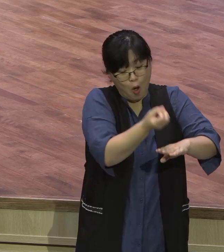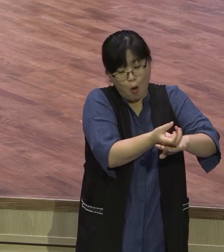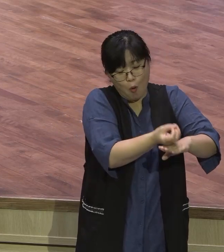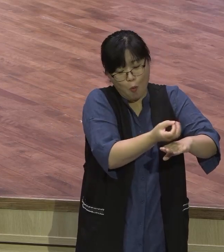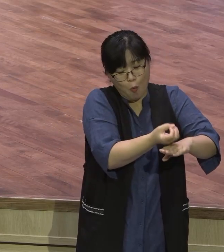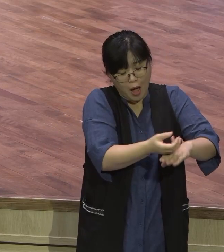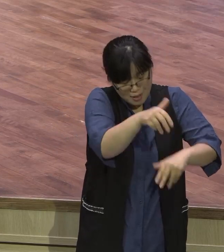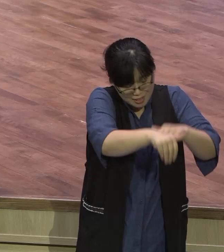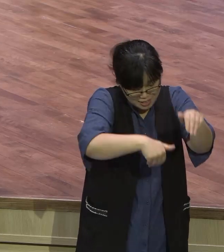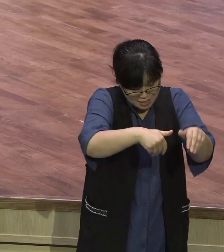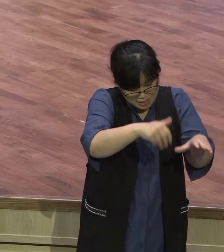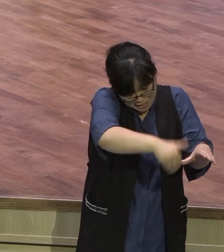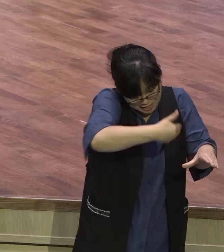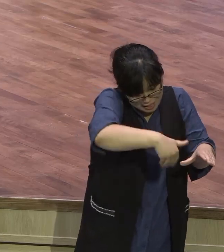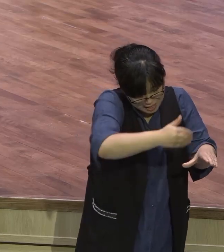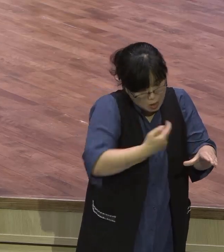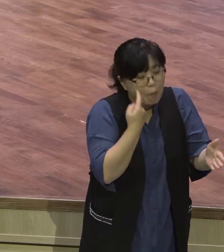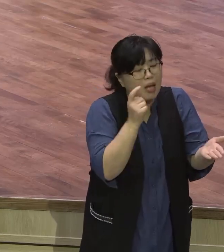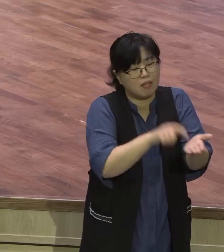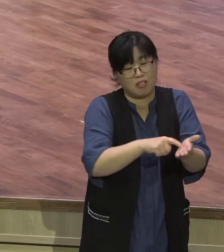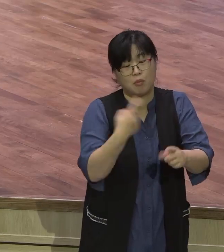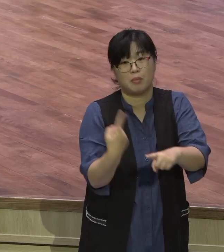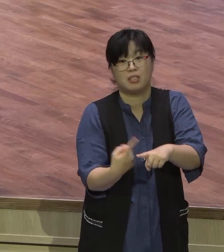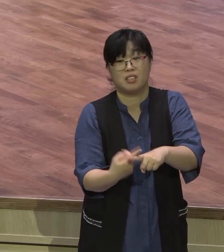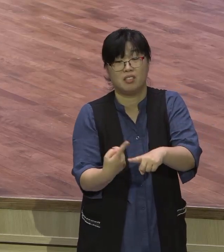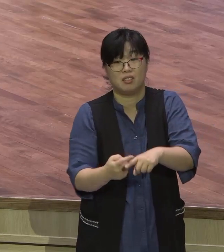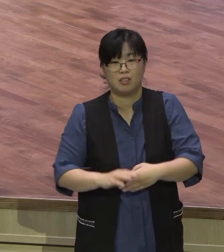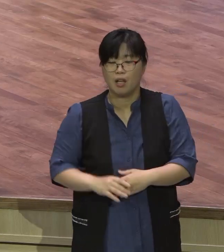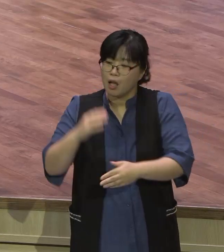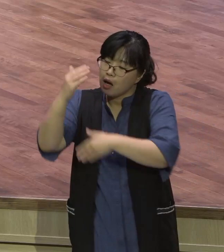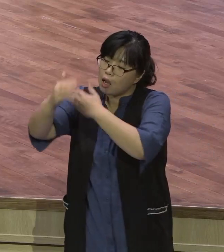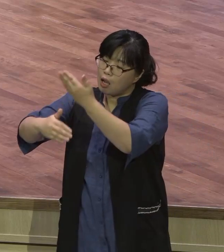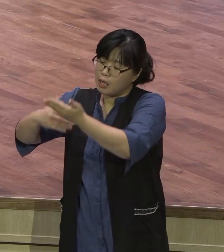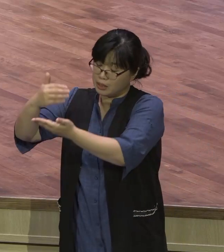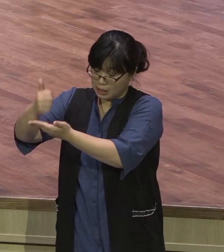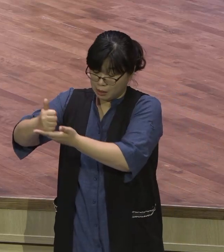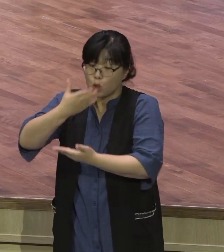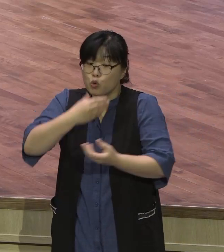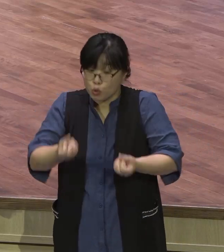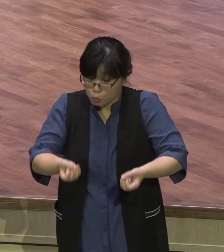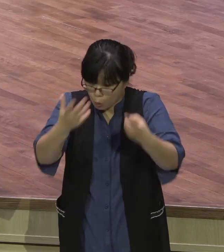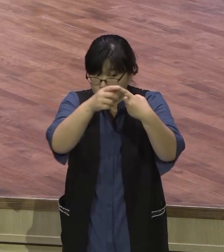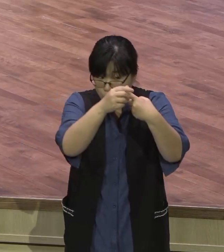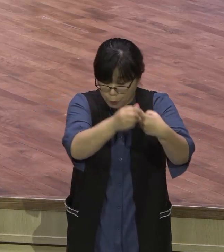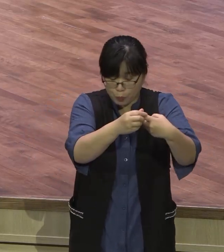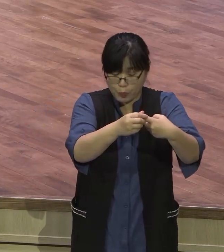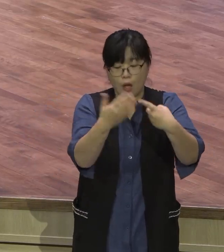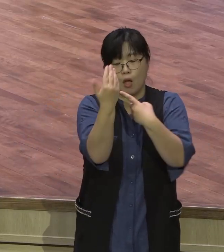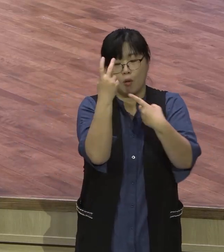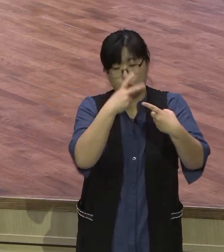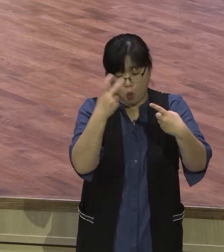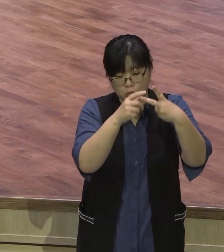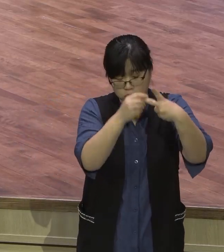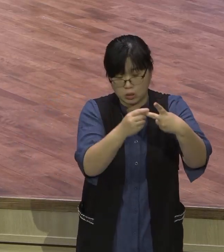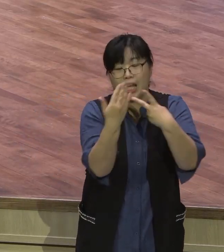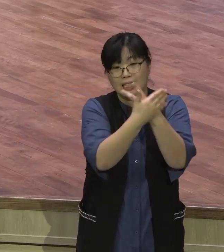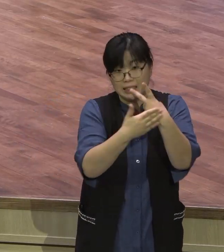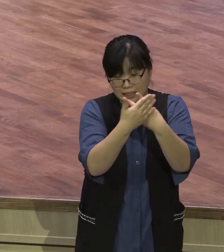평강 주시기를 원하노라 우리에게 평강의 축복을 주시는 분이 누구냐 하나님이세요 내가